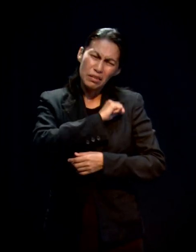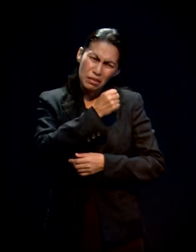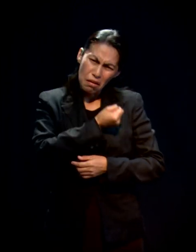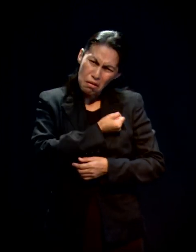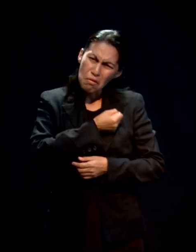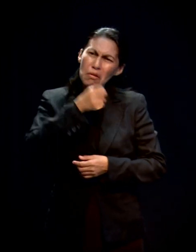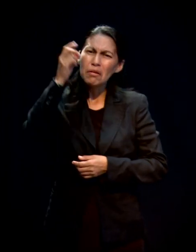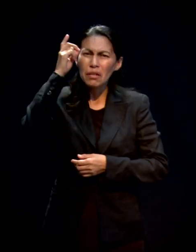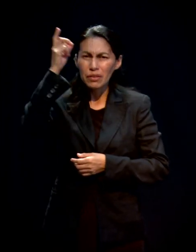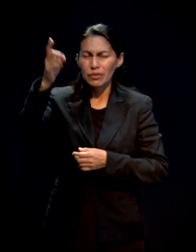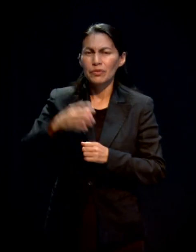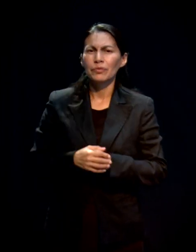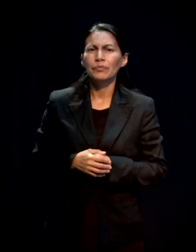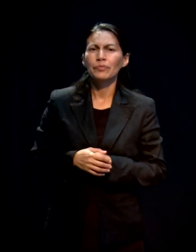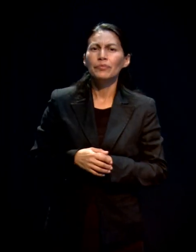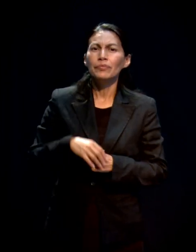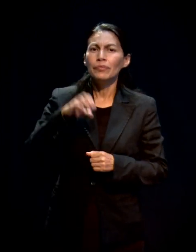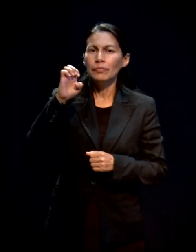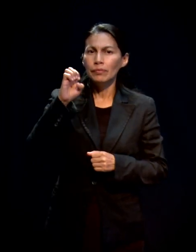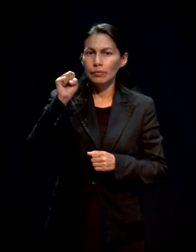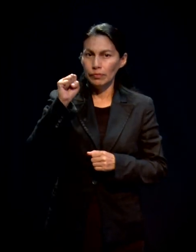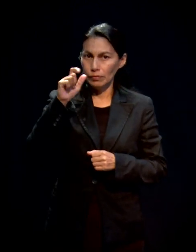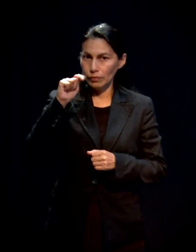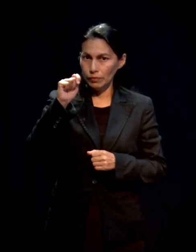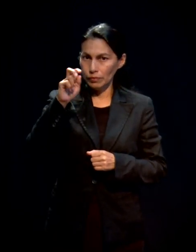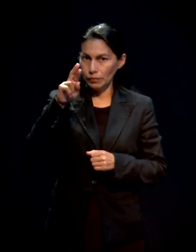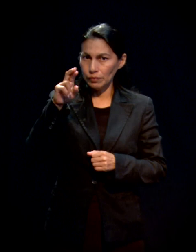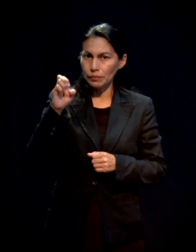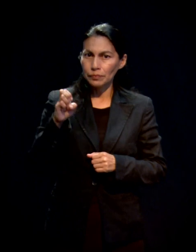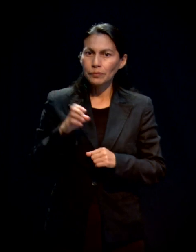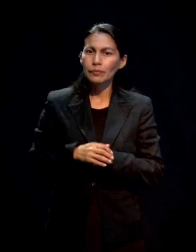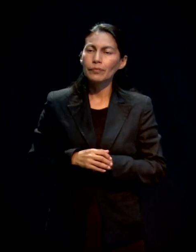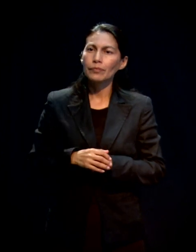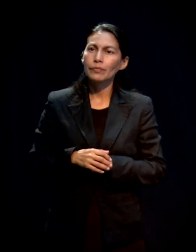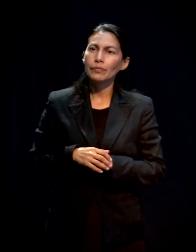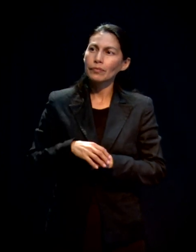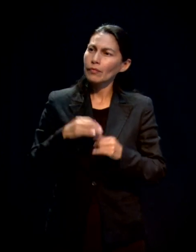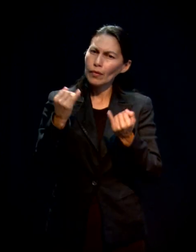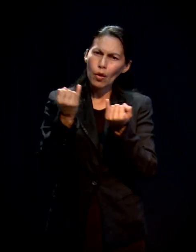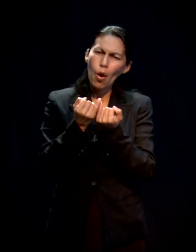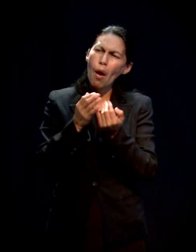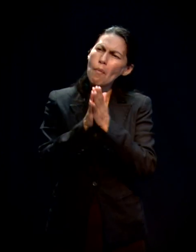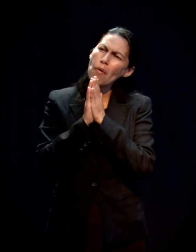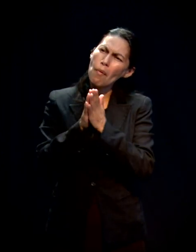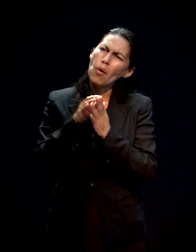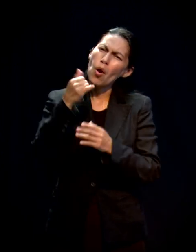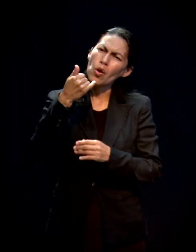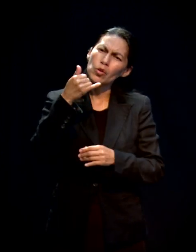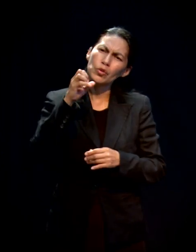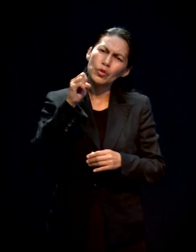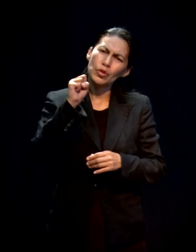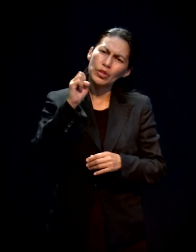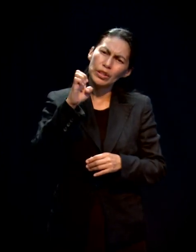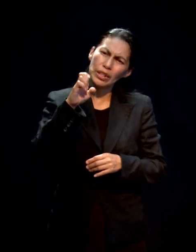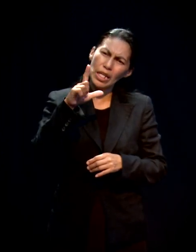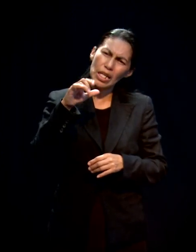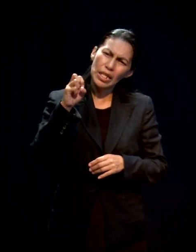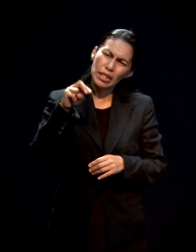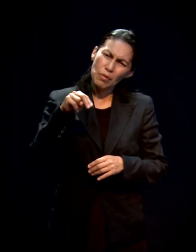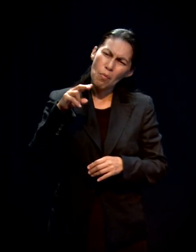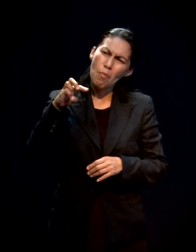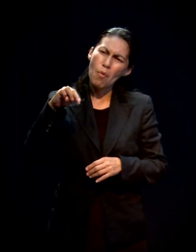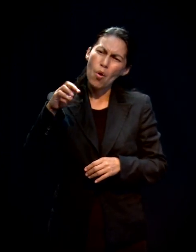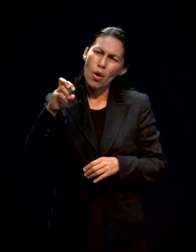también oren por su vida espiritual de jocelyn morales y para mi familia también lo incluiremos